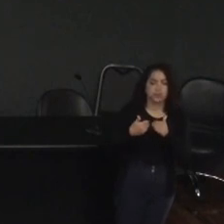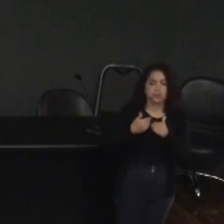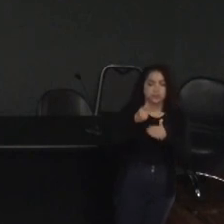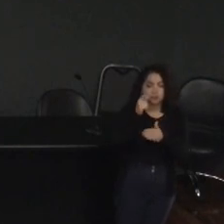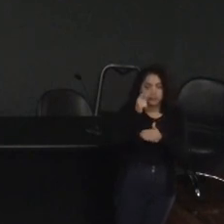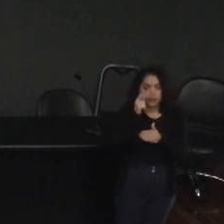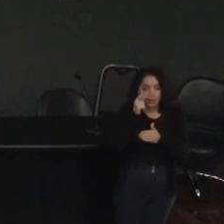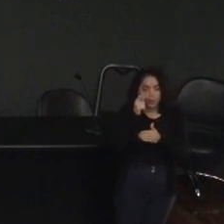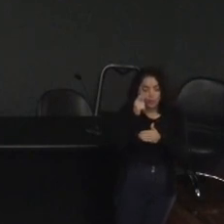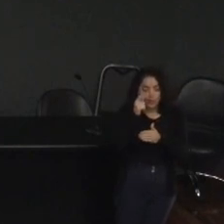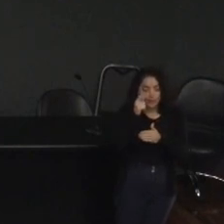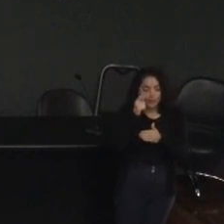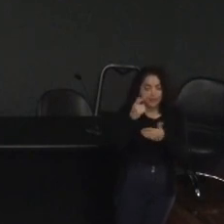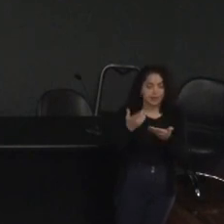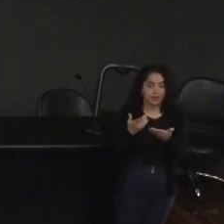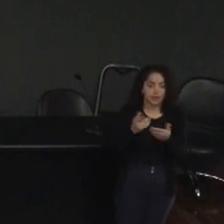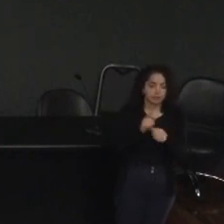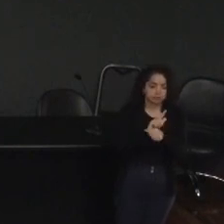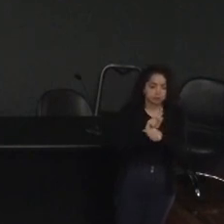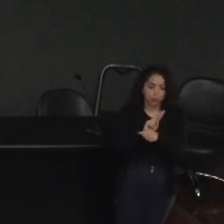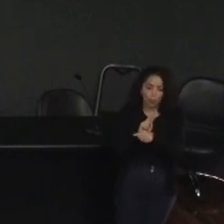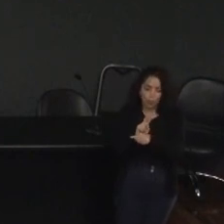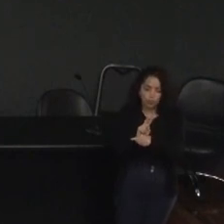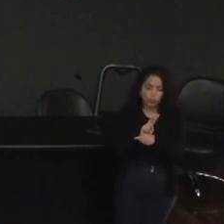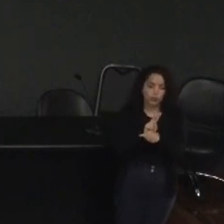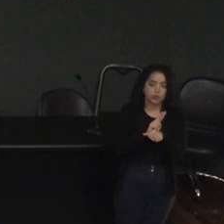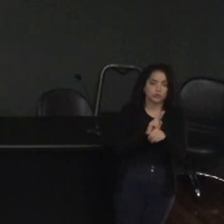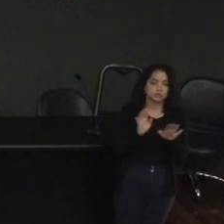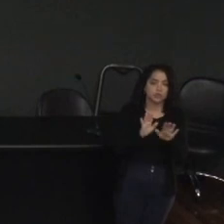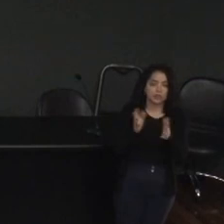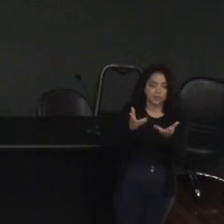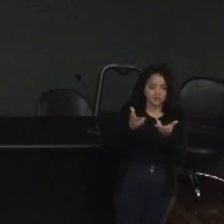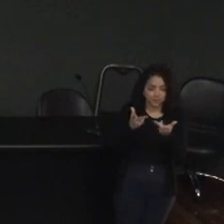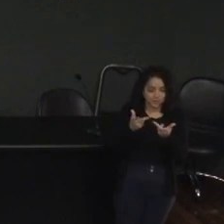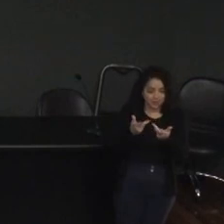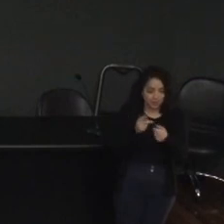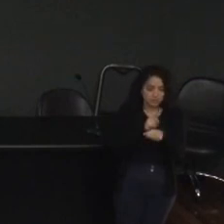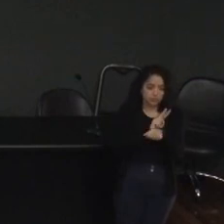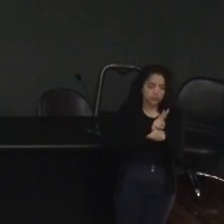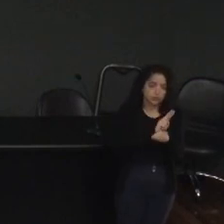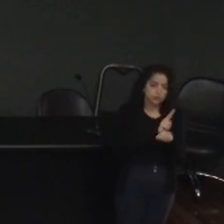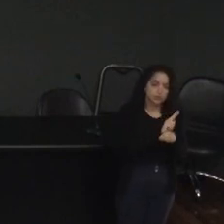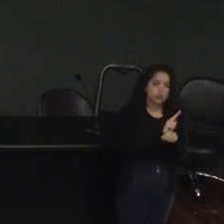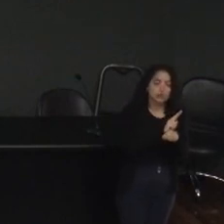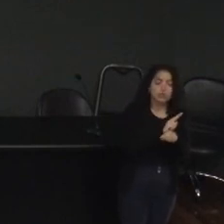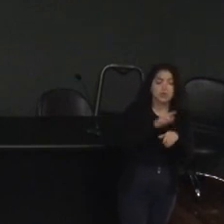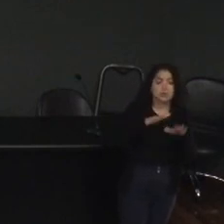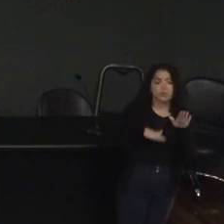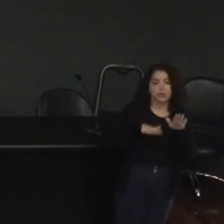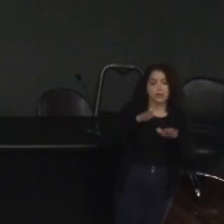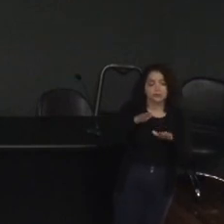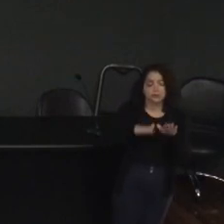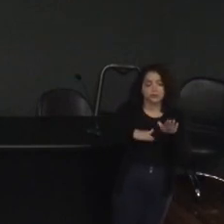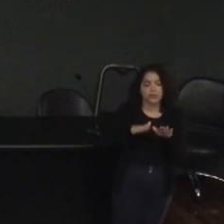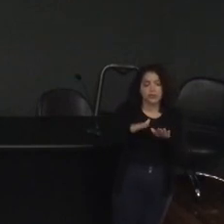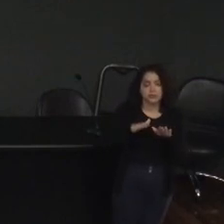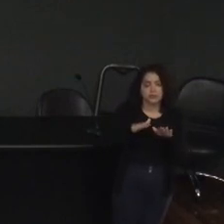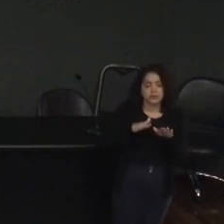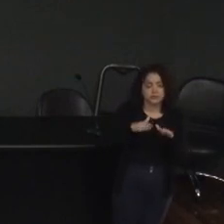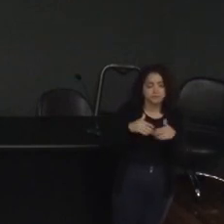acompanhar você não vai exercer um controle e aí é a eficácia do controle porque muitas vezes e